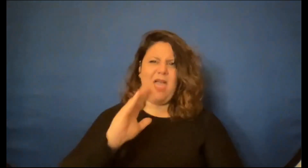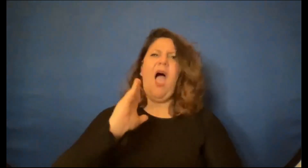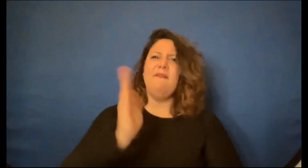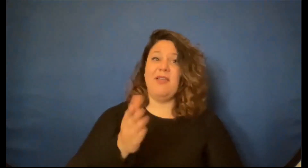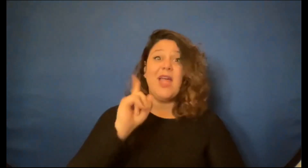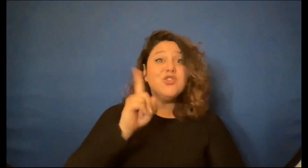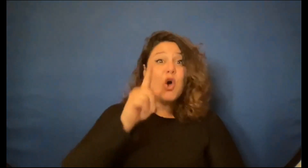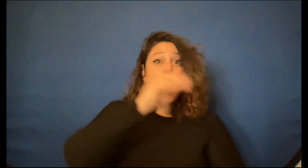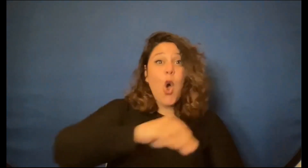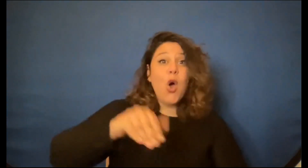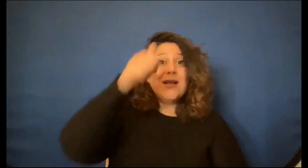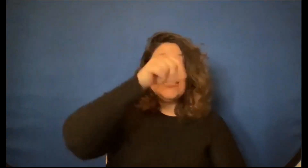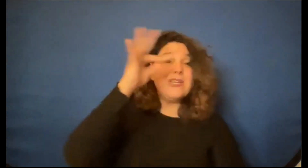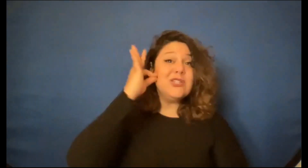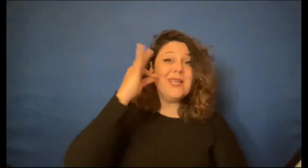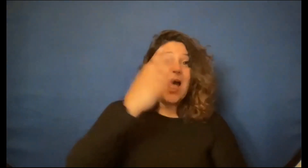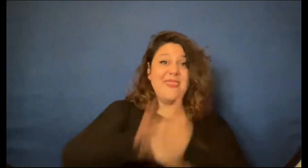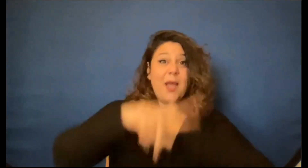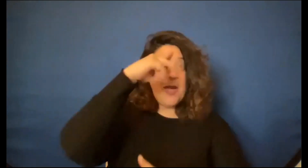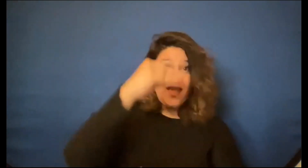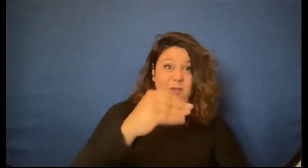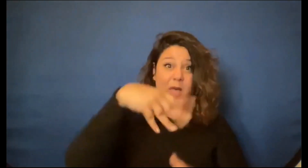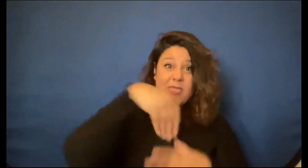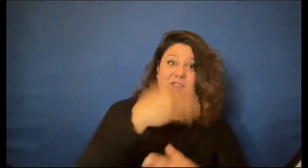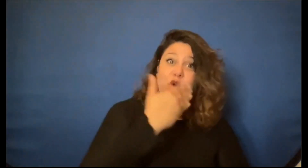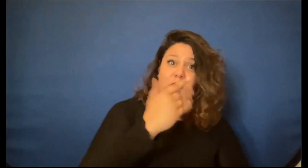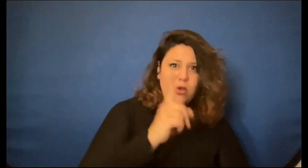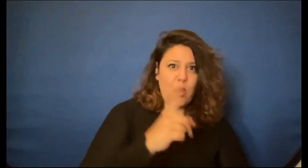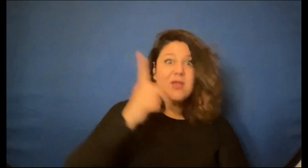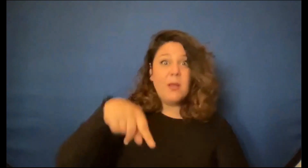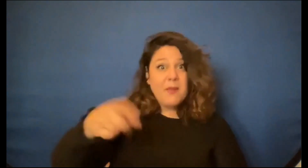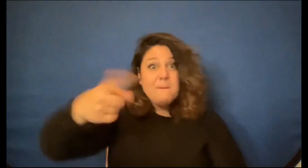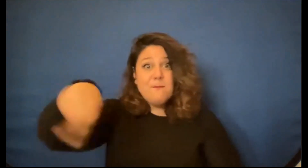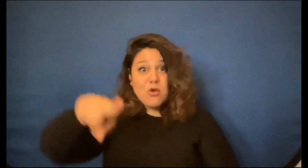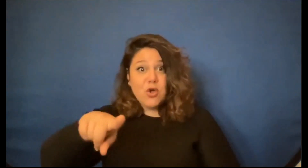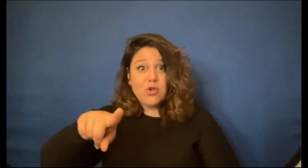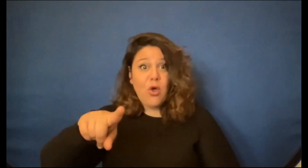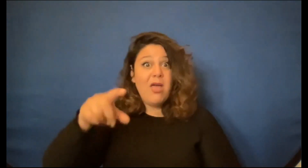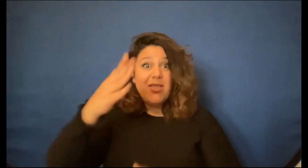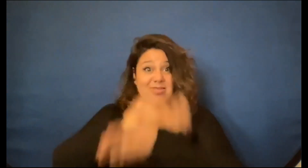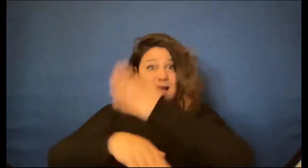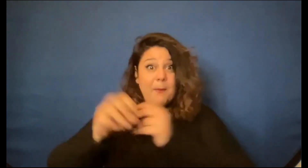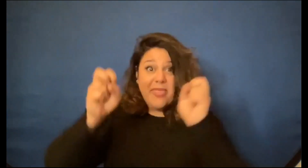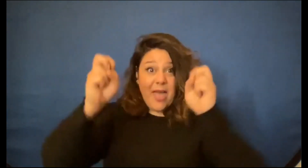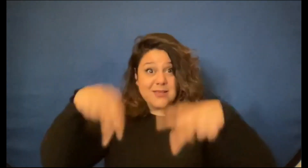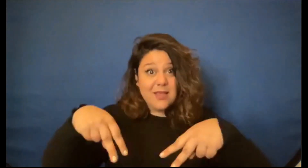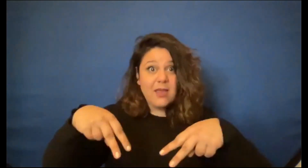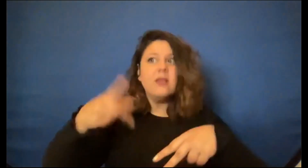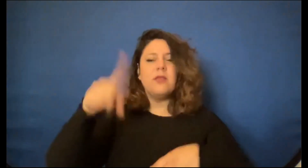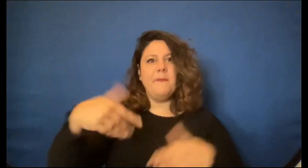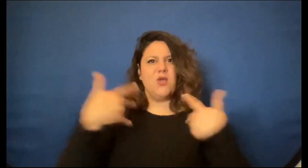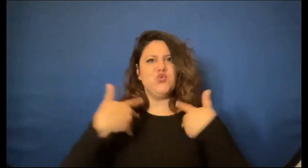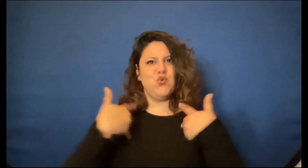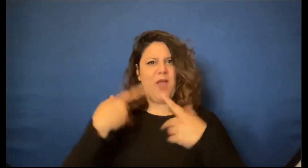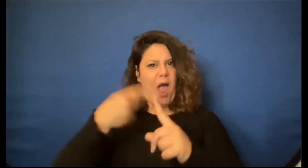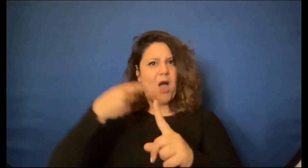discapacidad intelectual en la escuela, sino de los otros también, sino también de los otros que sin tener discapacidad se ven acosados, ¿no?